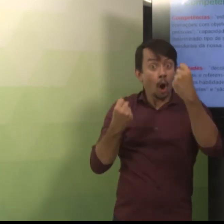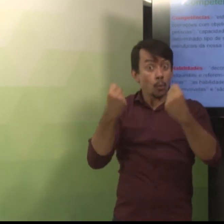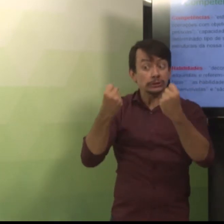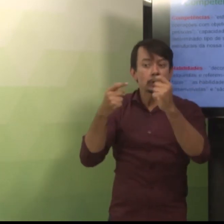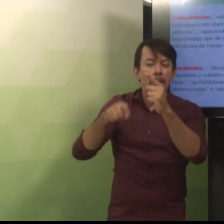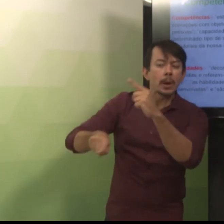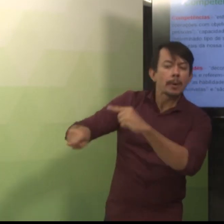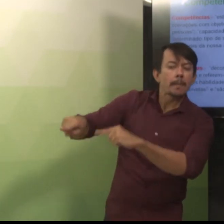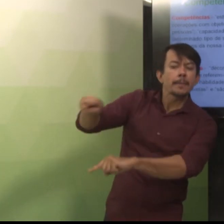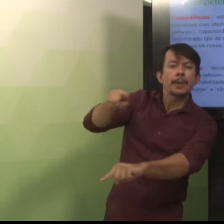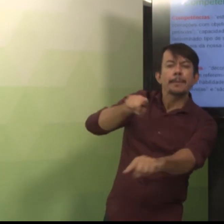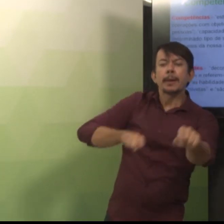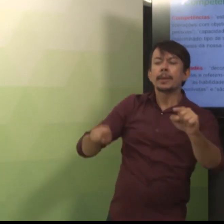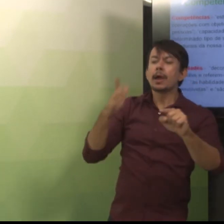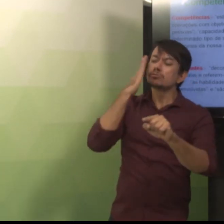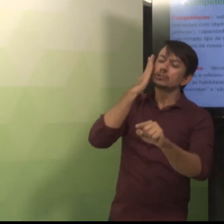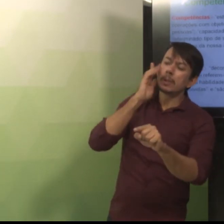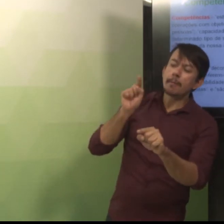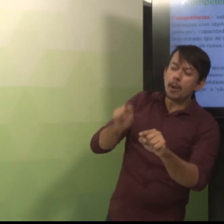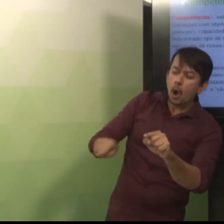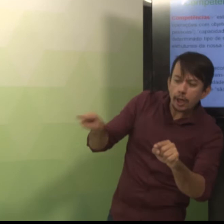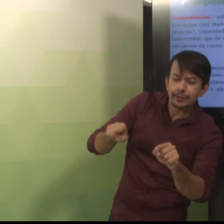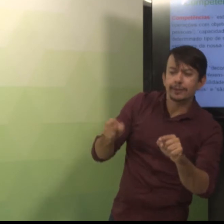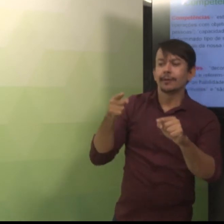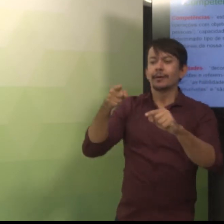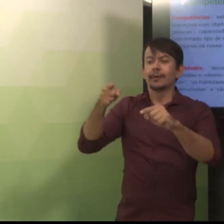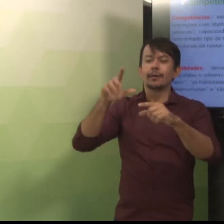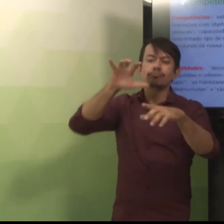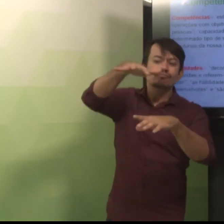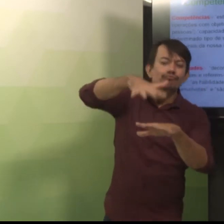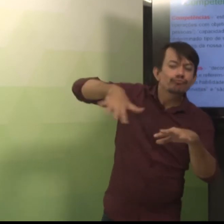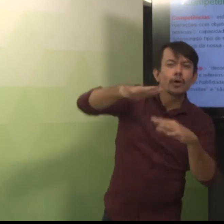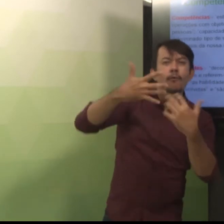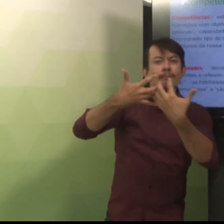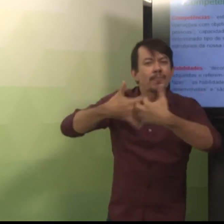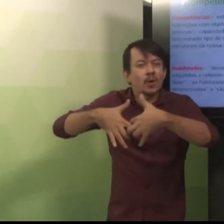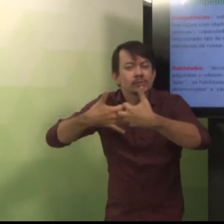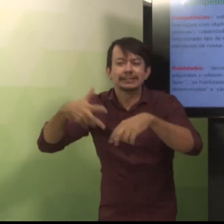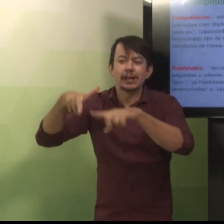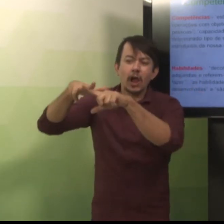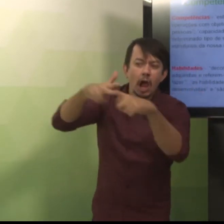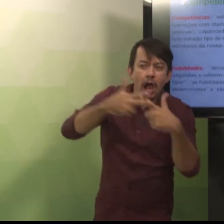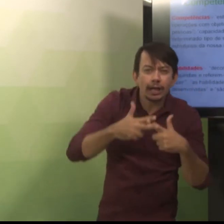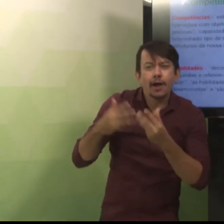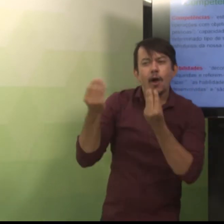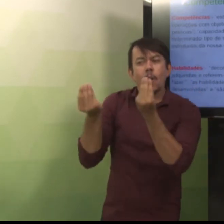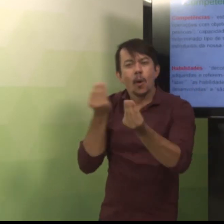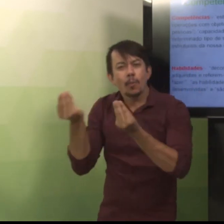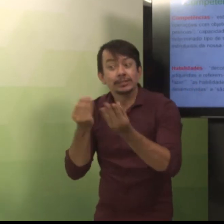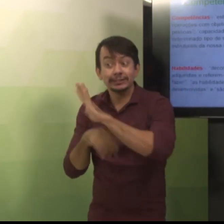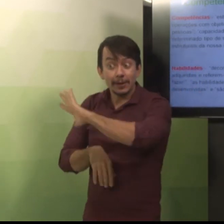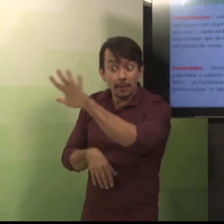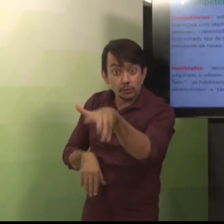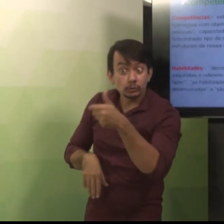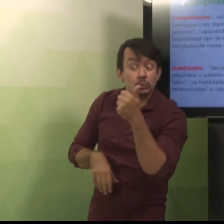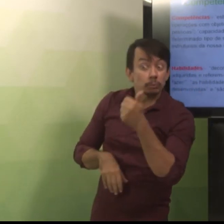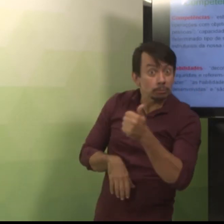recebidas a respeito do carro. Então, eu vou ter competências a respeito do funcionamento desse carro,